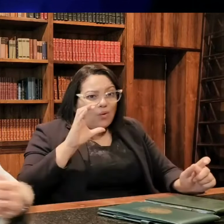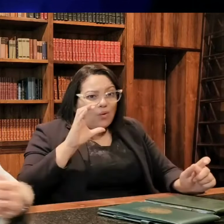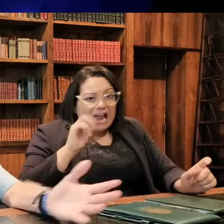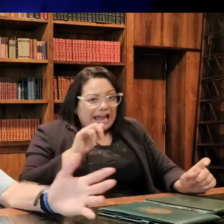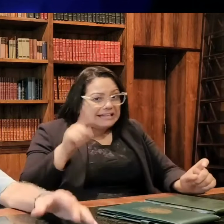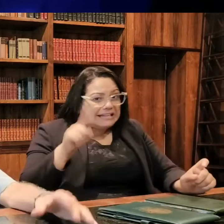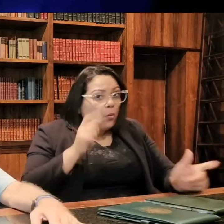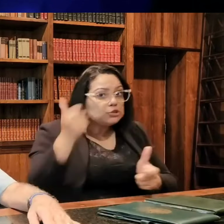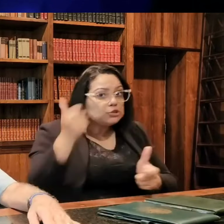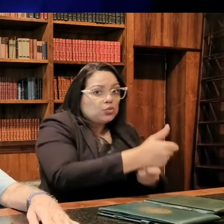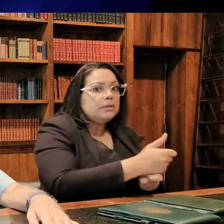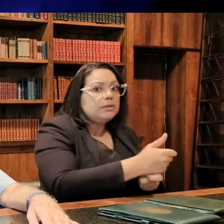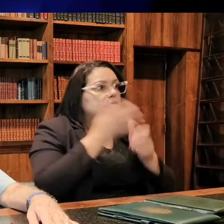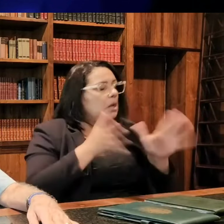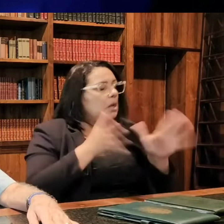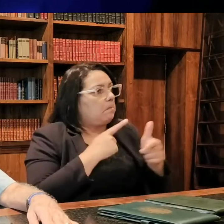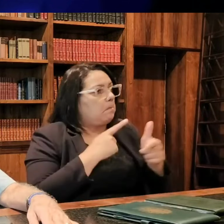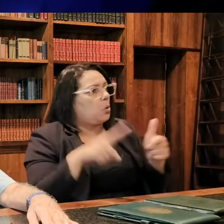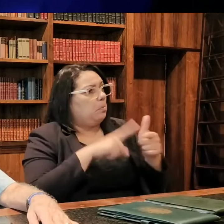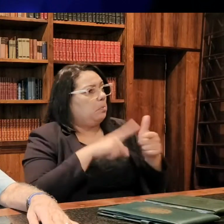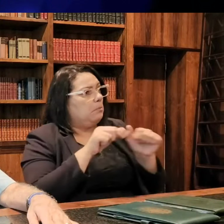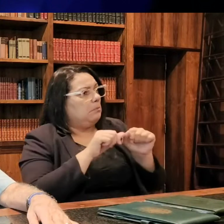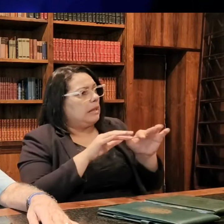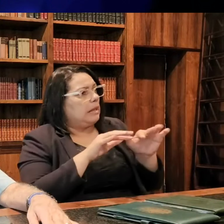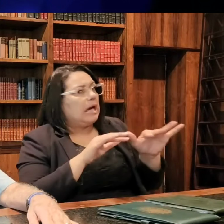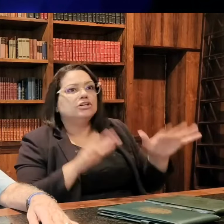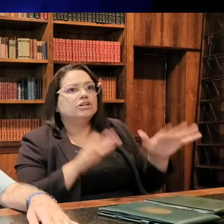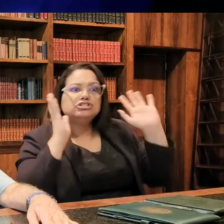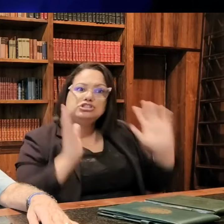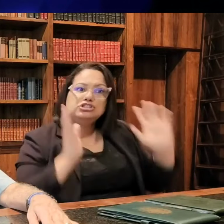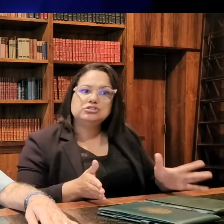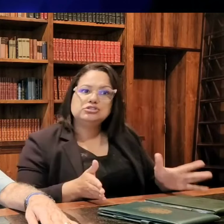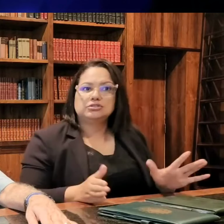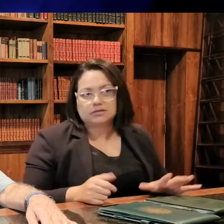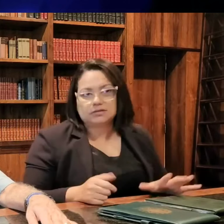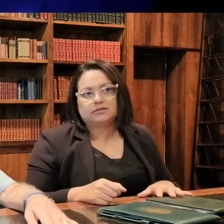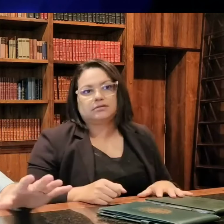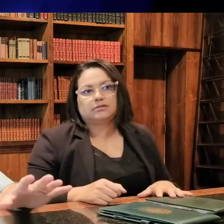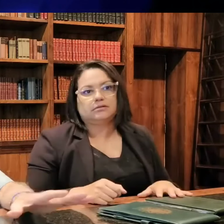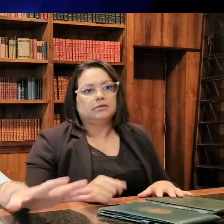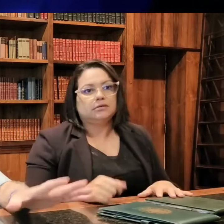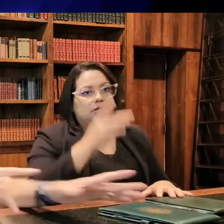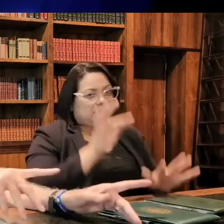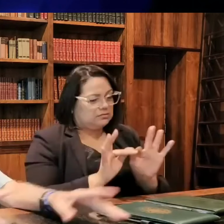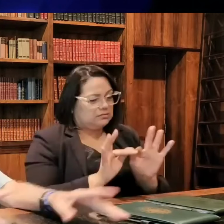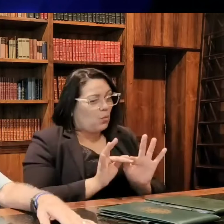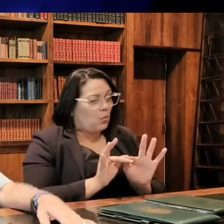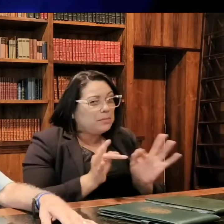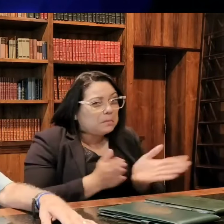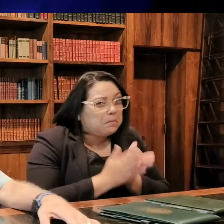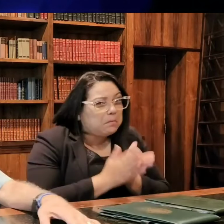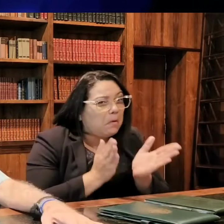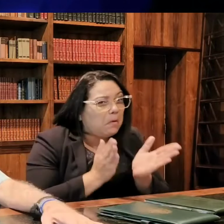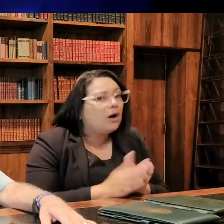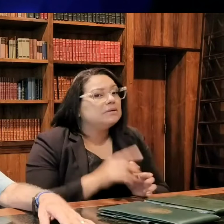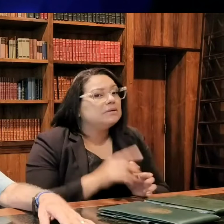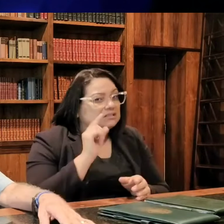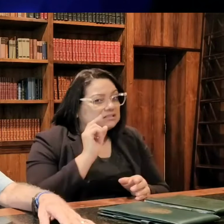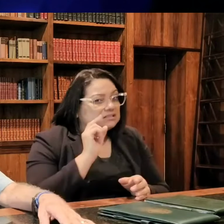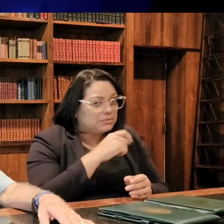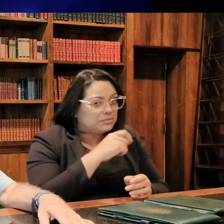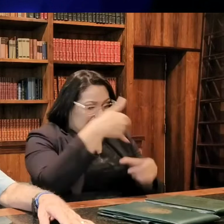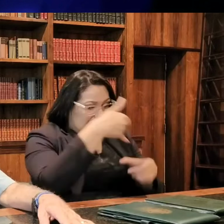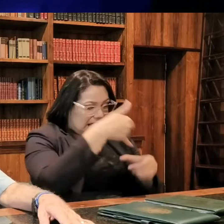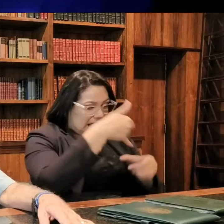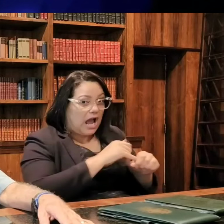temos problemas. FA, forças, né? Os mais humildes vão sentir aqui Precisamos essa ver isso mudança aí. do Precisamos rumo. ver com cuidado,